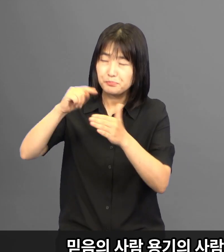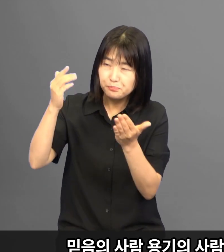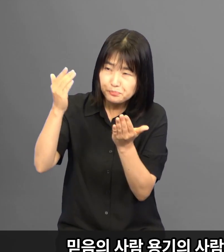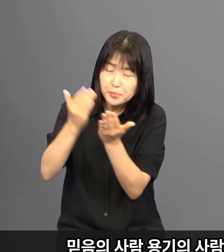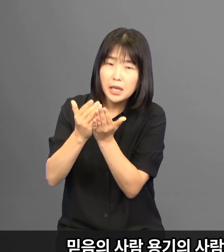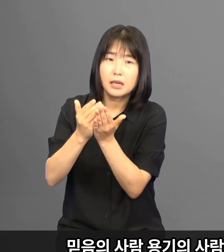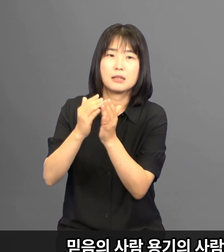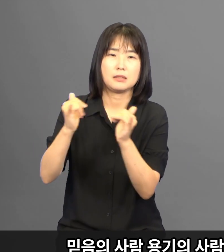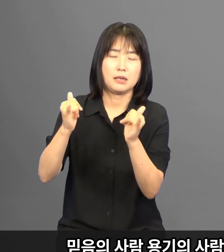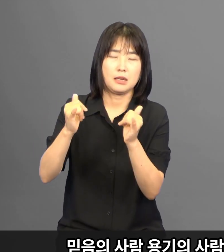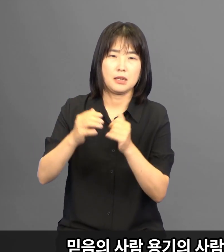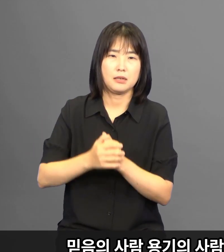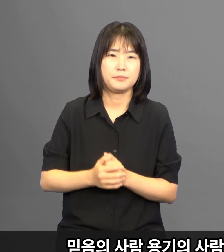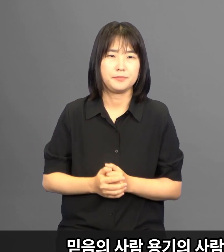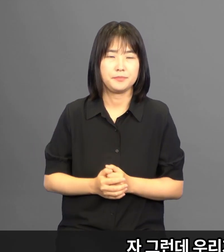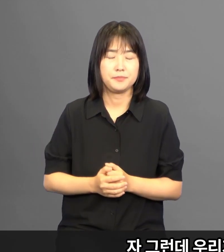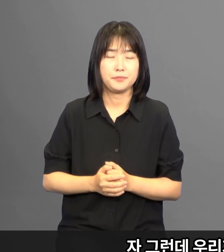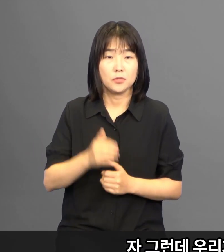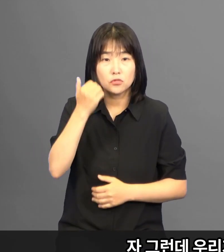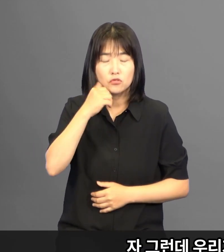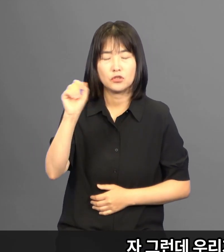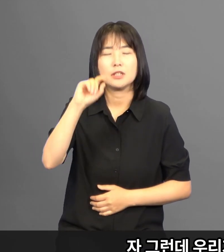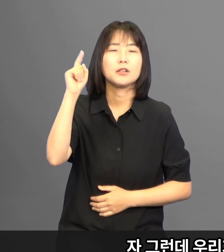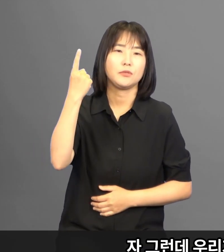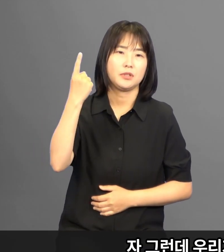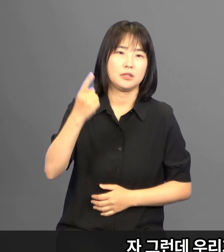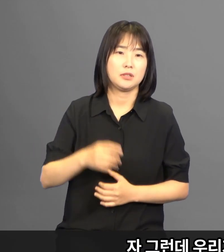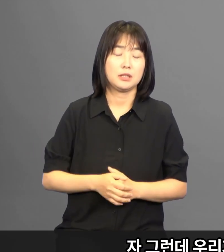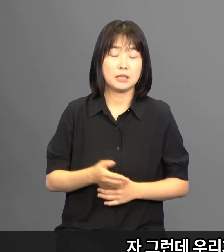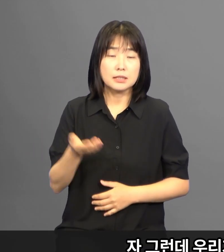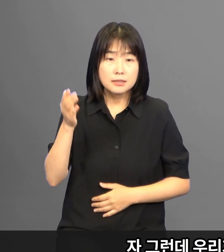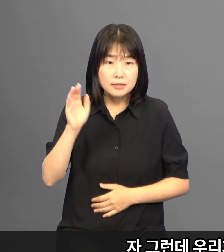신실함의 대명사가 다윗입니다. 자, 그런데 우리가 이미